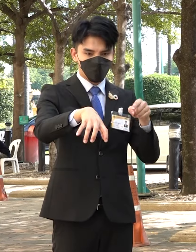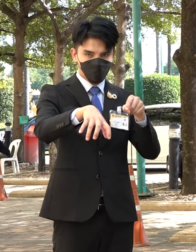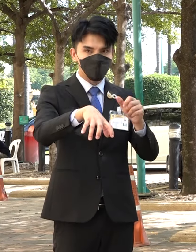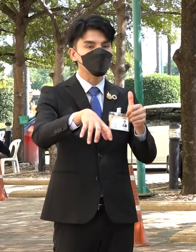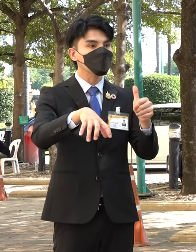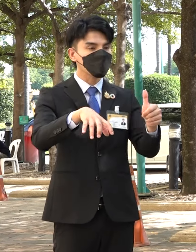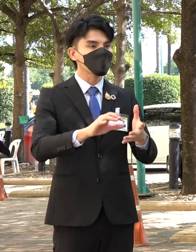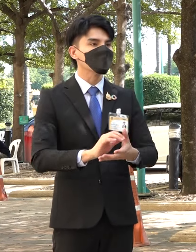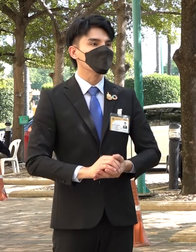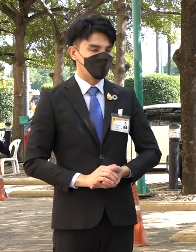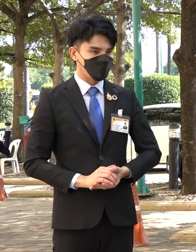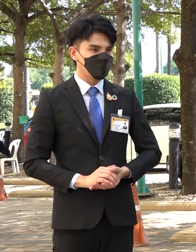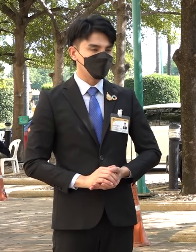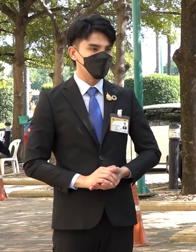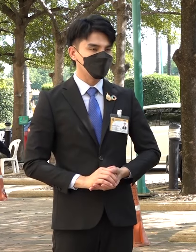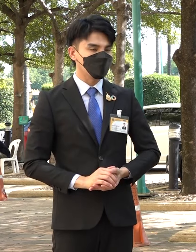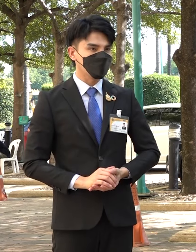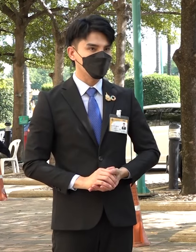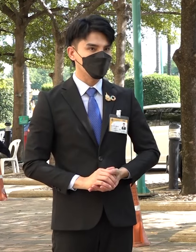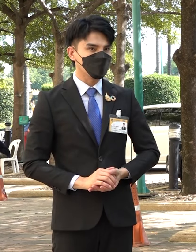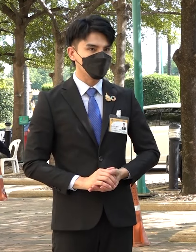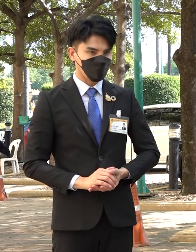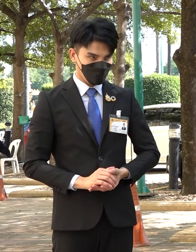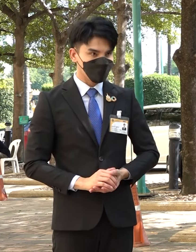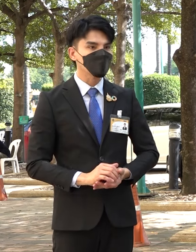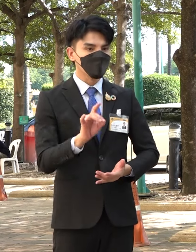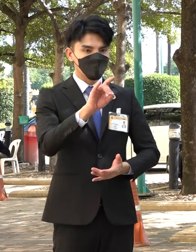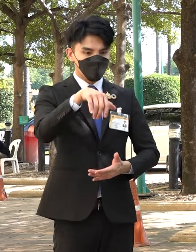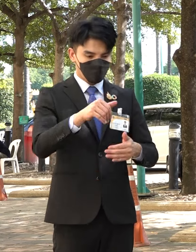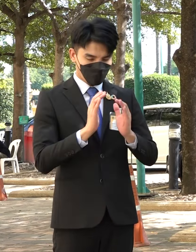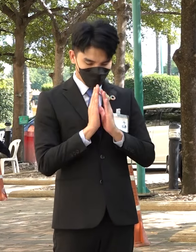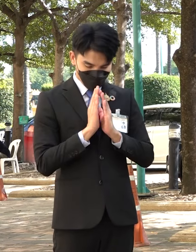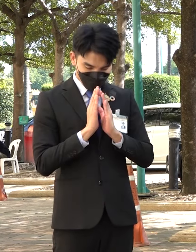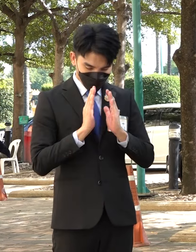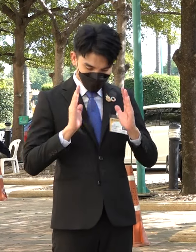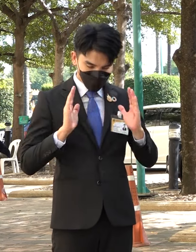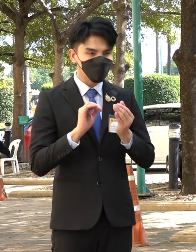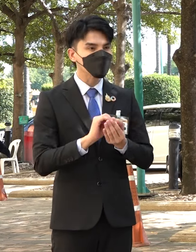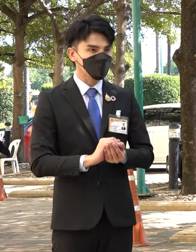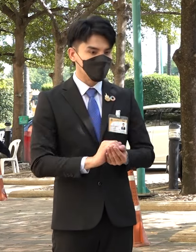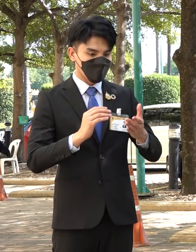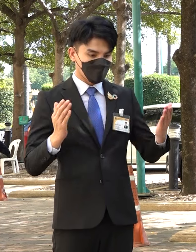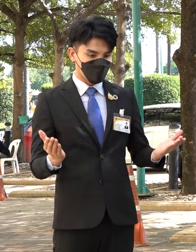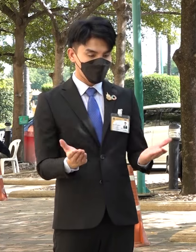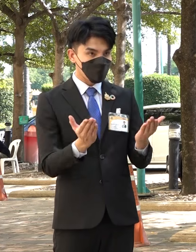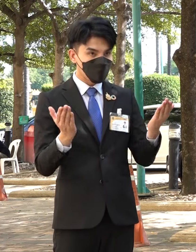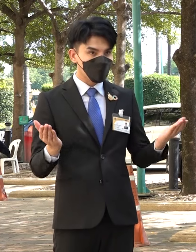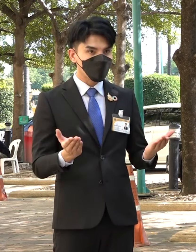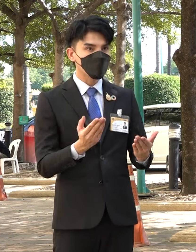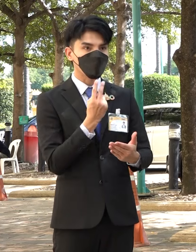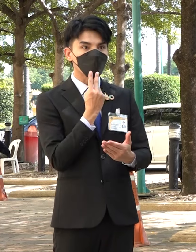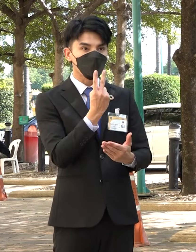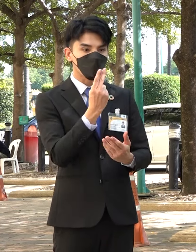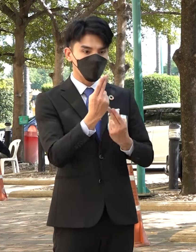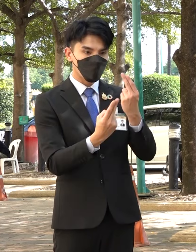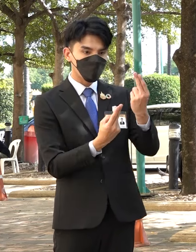สัตว์ด้วยนะครับแล้วก็อีกทั้งนี้นะครับทางองค์การสวนสัตว์ต้องขอบคุณนะครับเป็นอย่างยิ่งเลยที่จะสนับสนุนเรื่องค่าเข้าชม